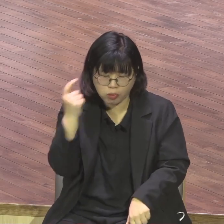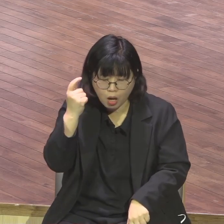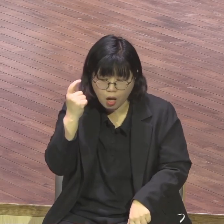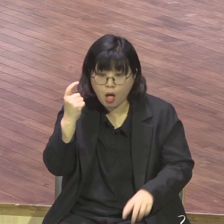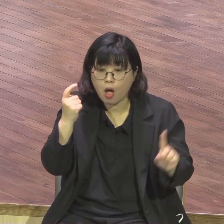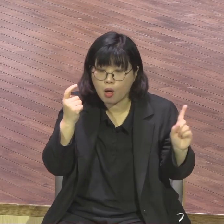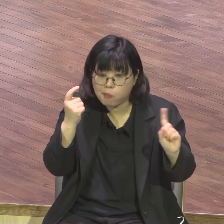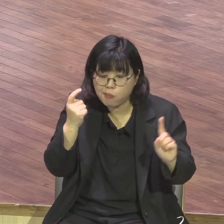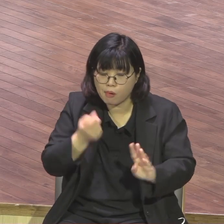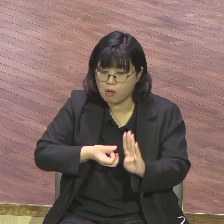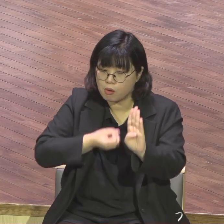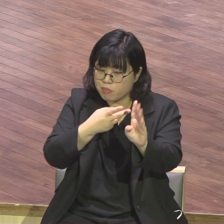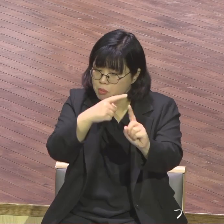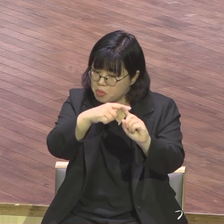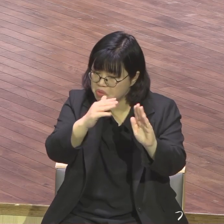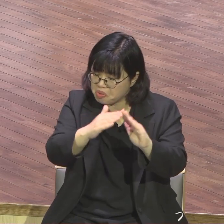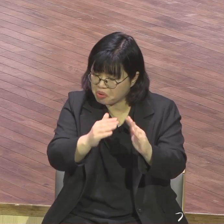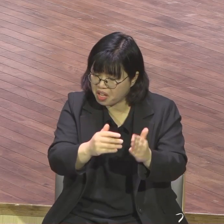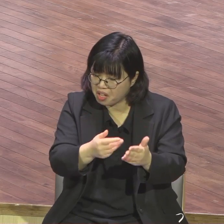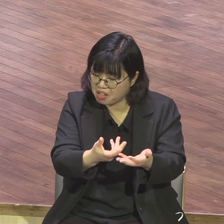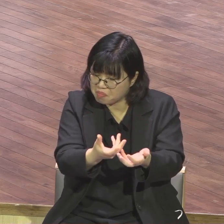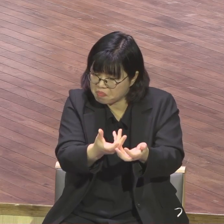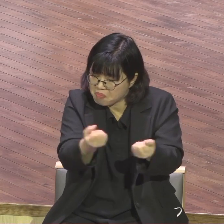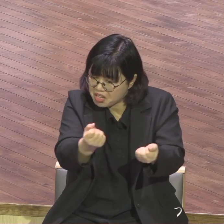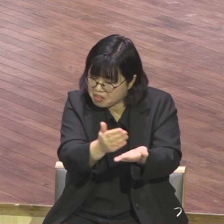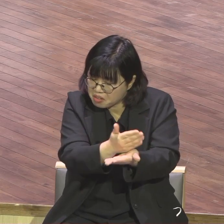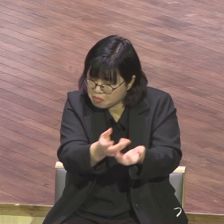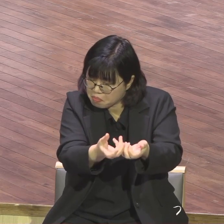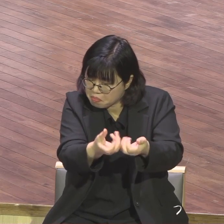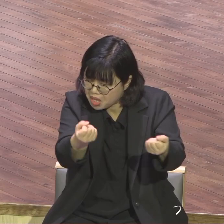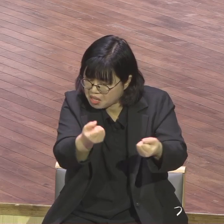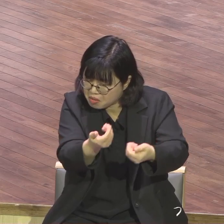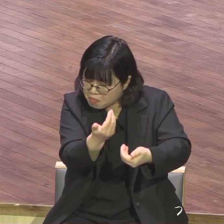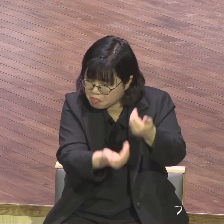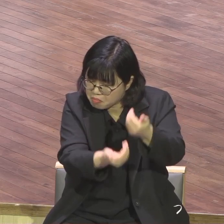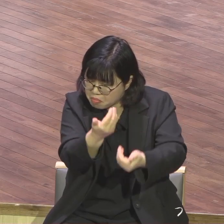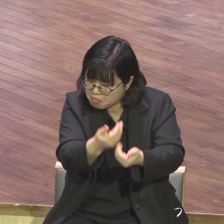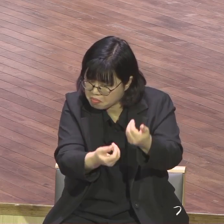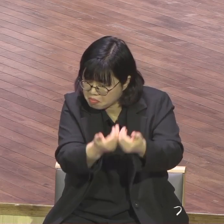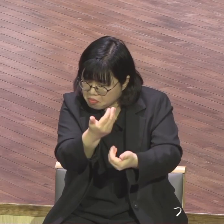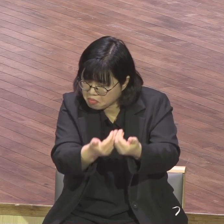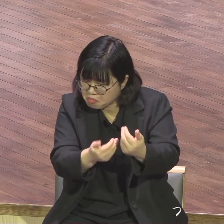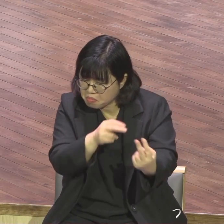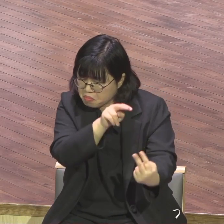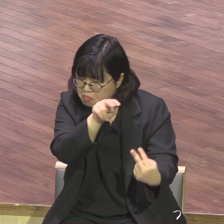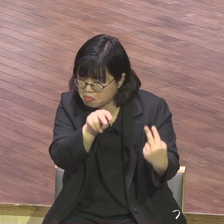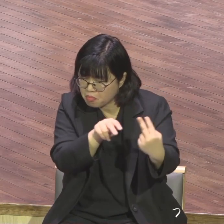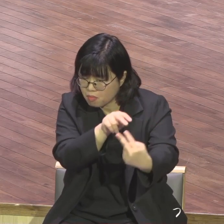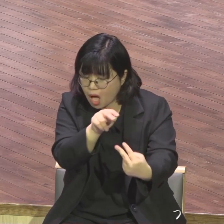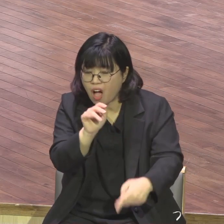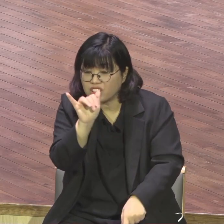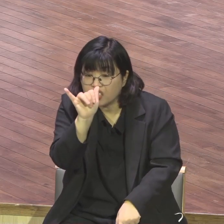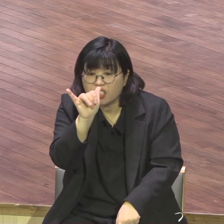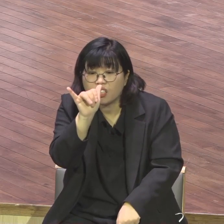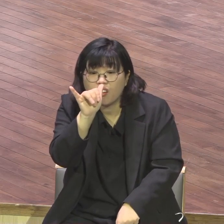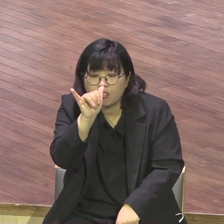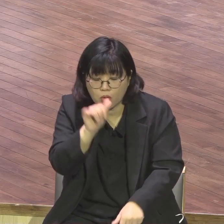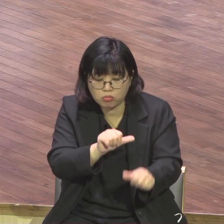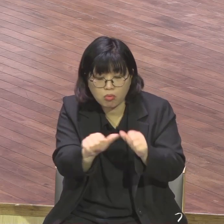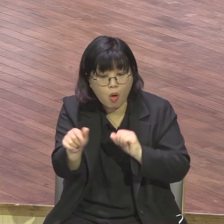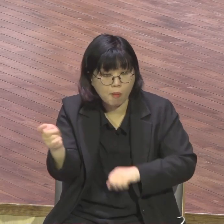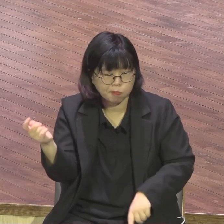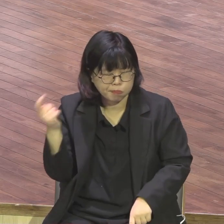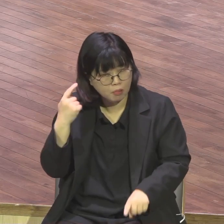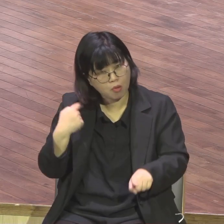그래서 빌립보 교회가 이제는 분쟁에서 벗어나서 복음이 이끄는 교회로서의 본질적